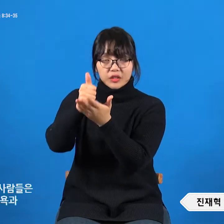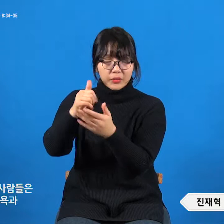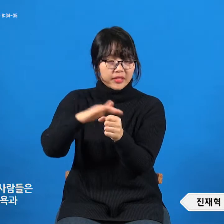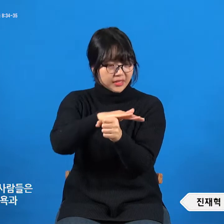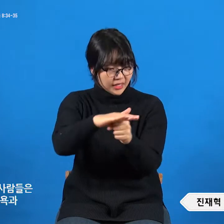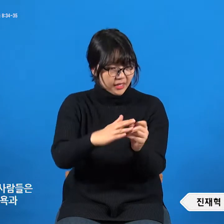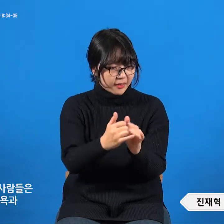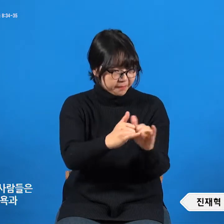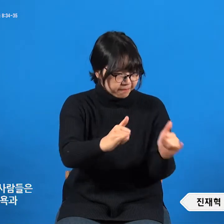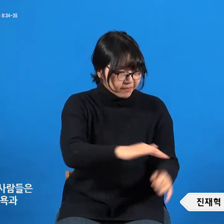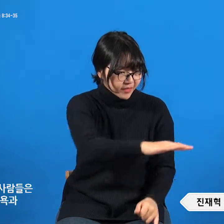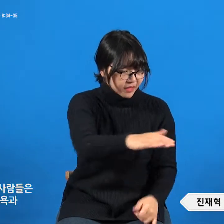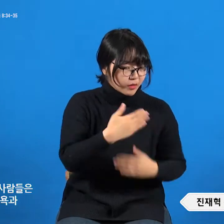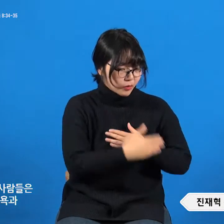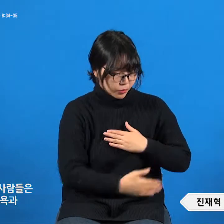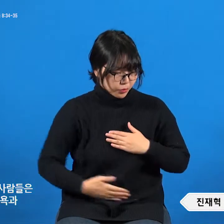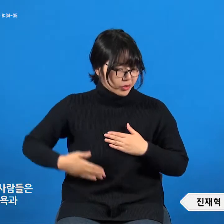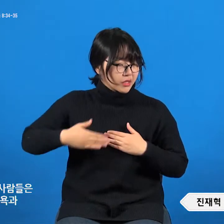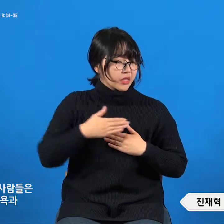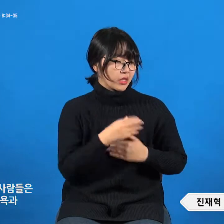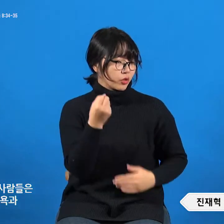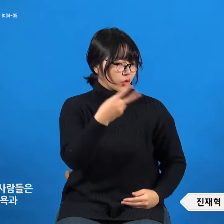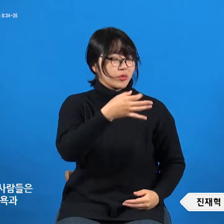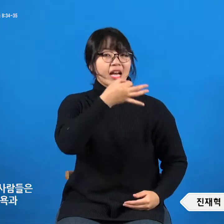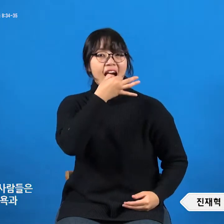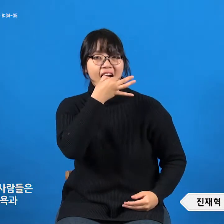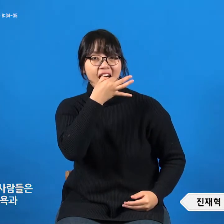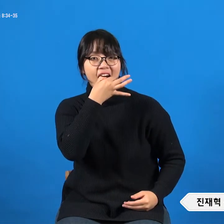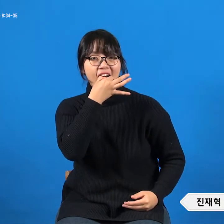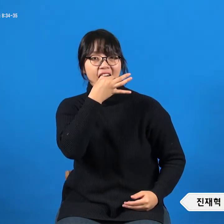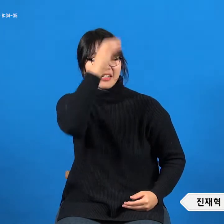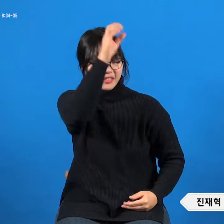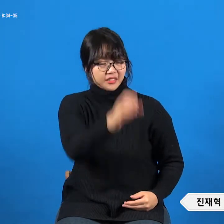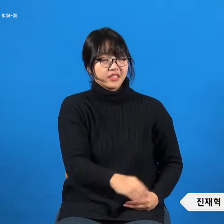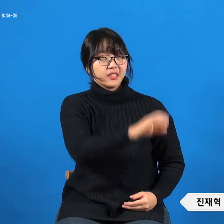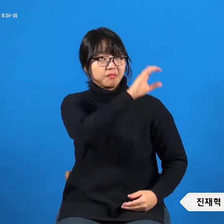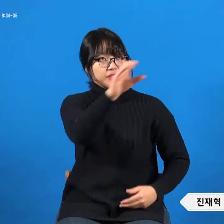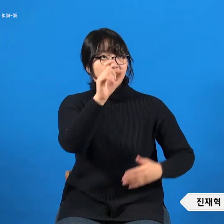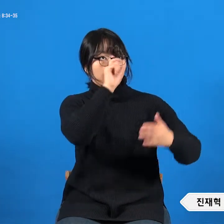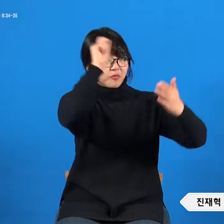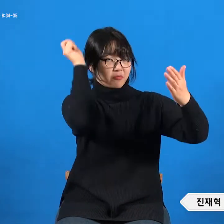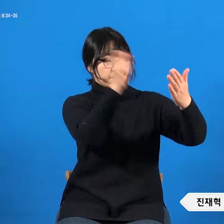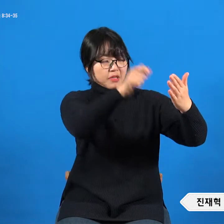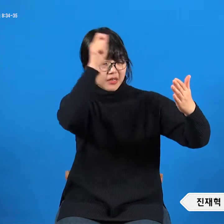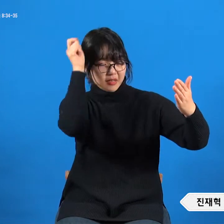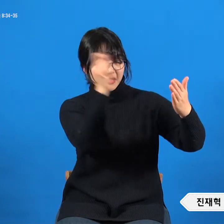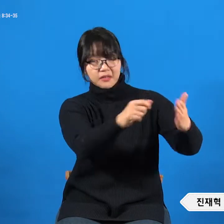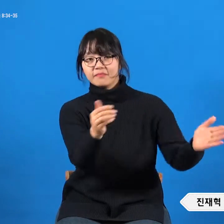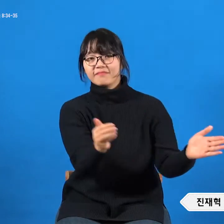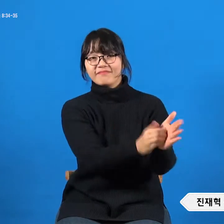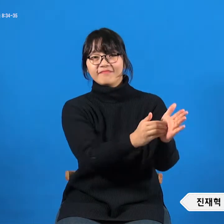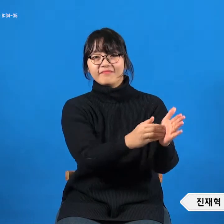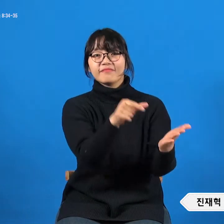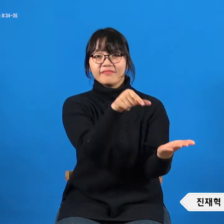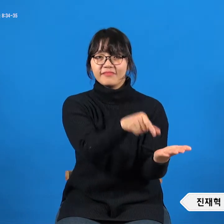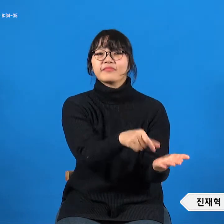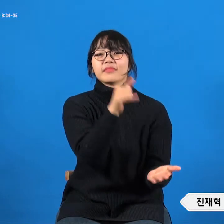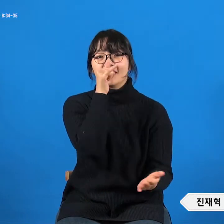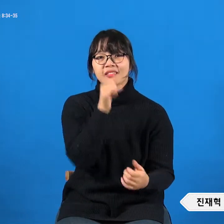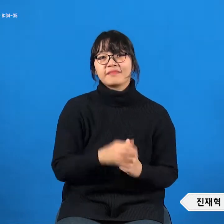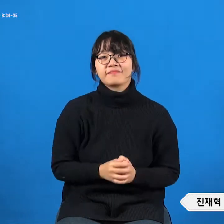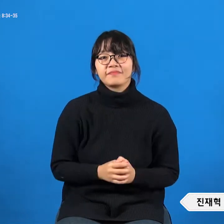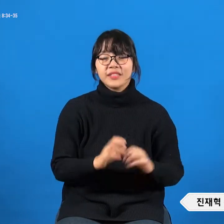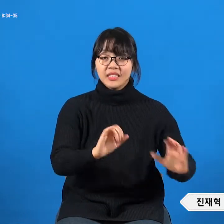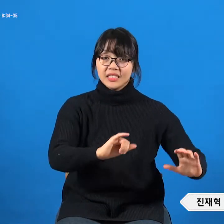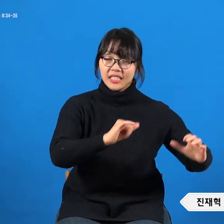사람들은 육체와 함께 그 정욕과 탐심을 십자가에 못 박았느니라.